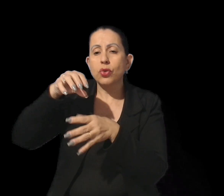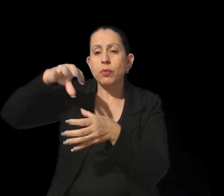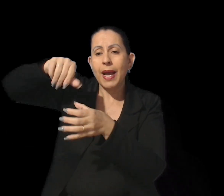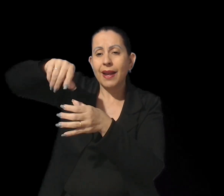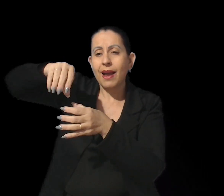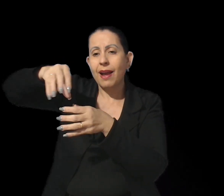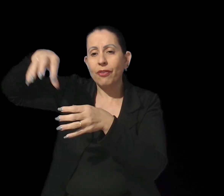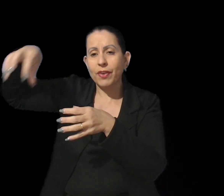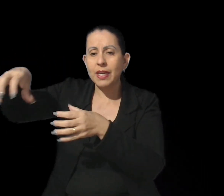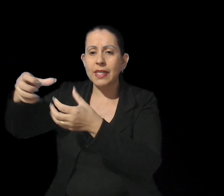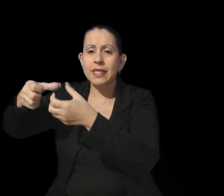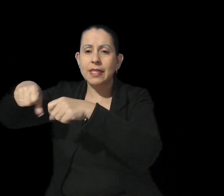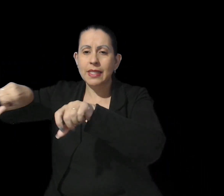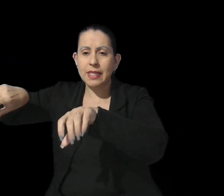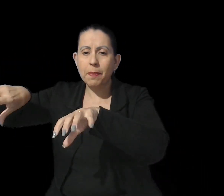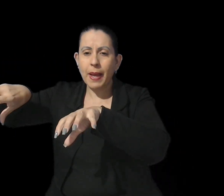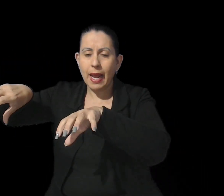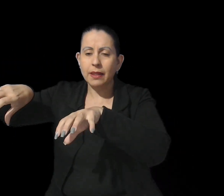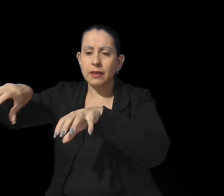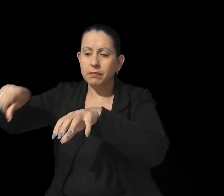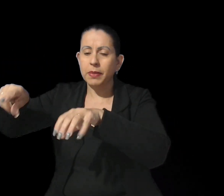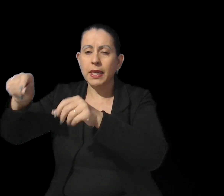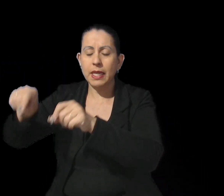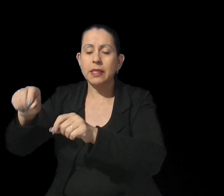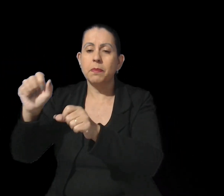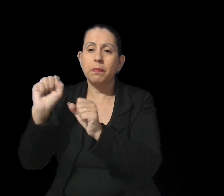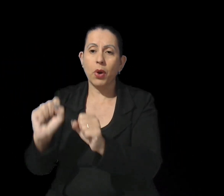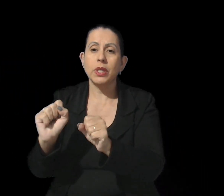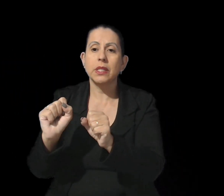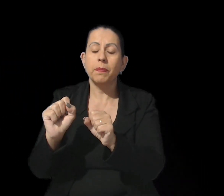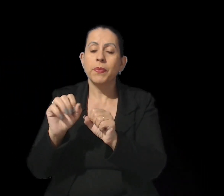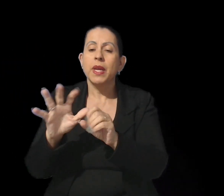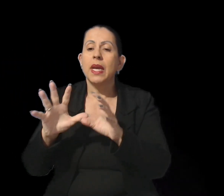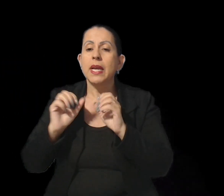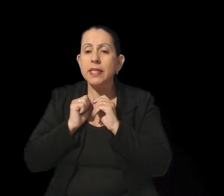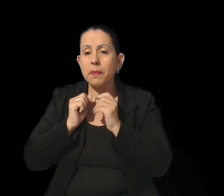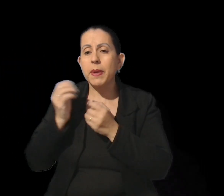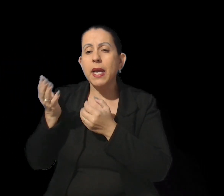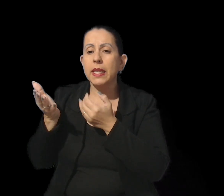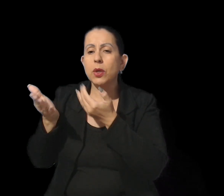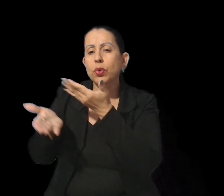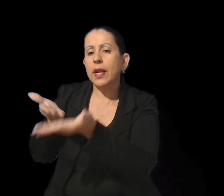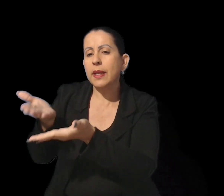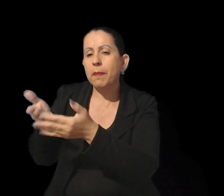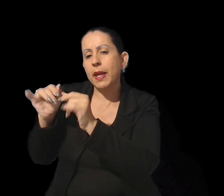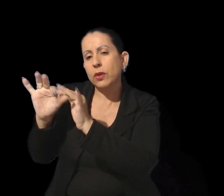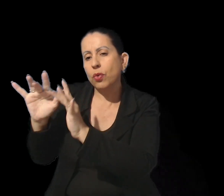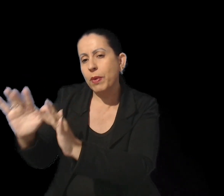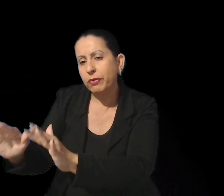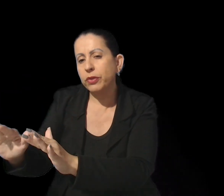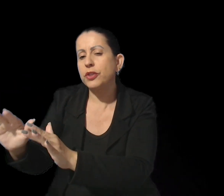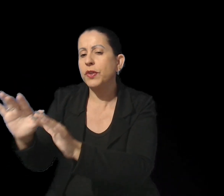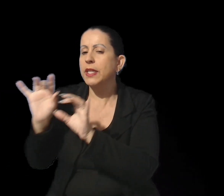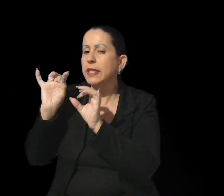uma garrafa separada para que se possa receber ali o tratamento, uma